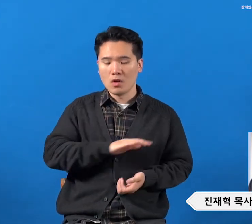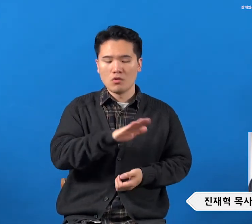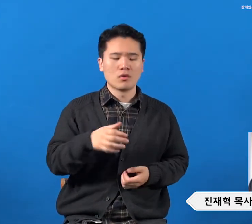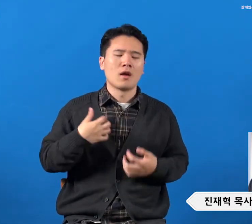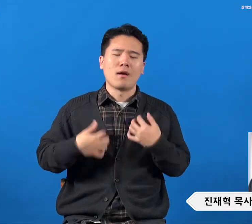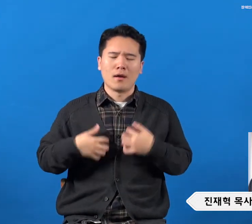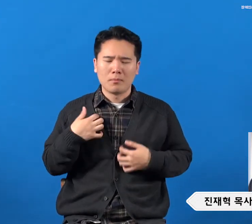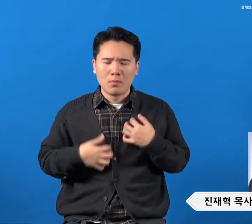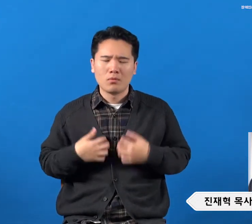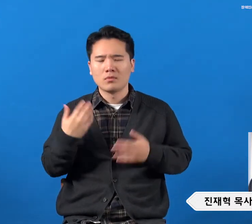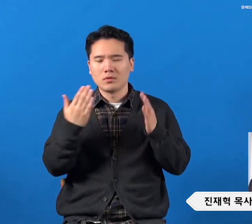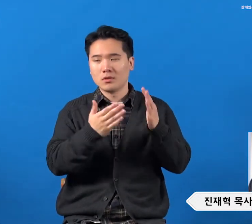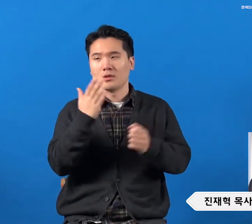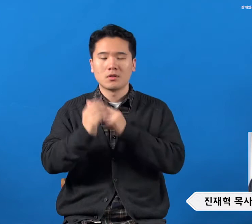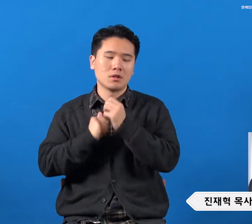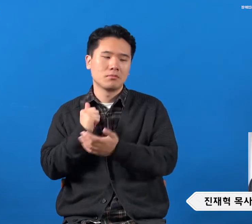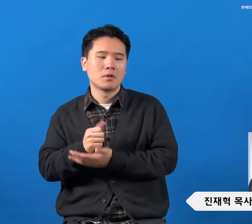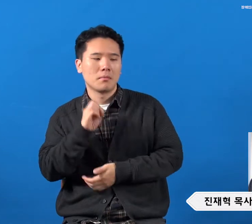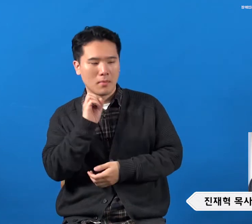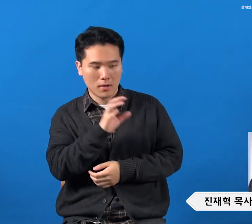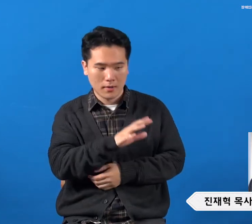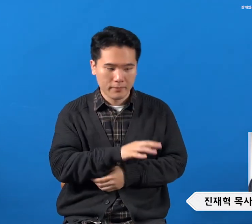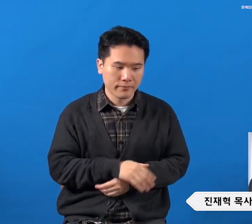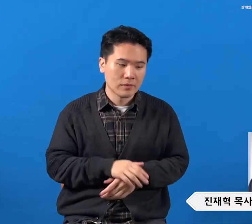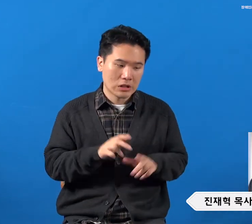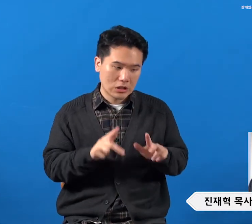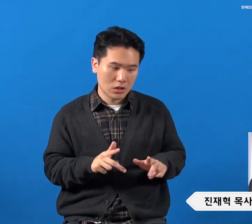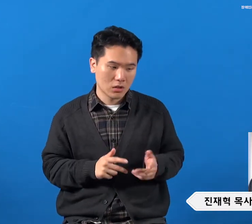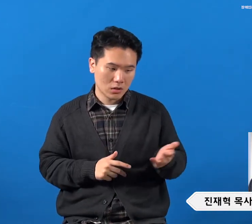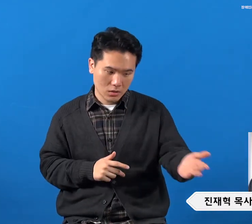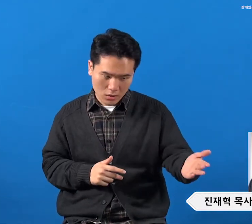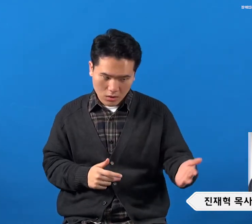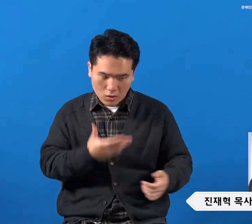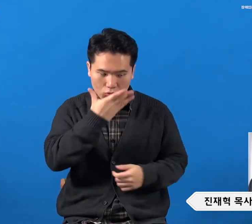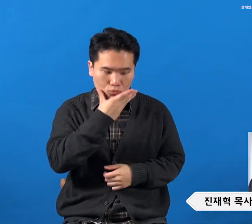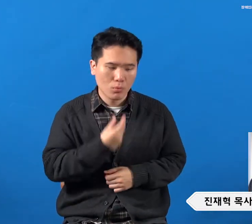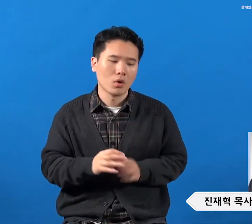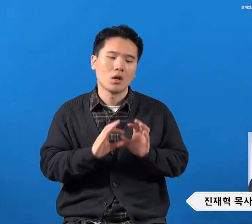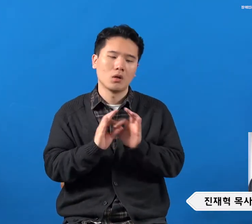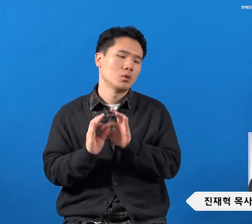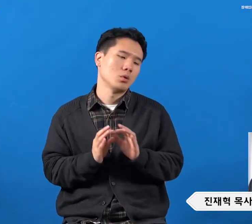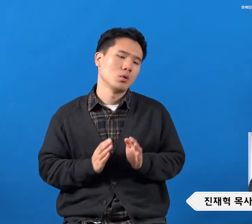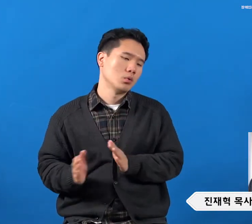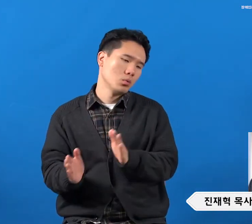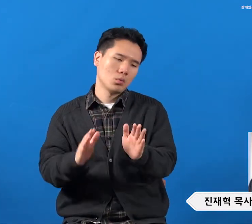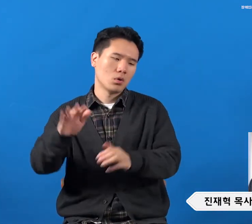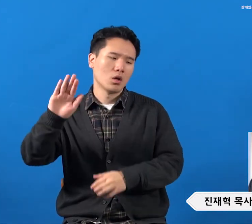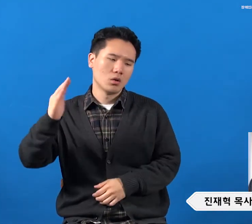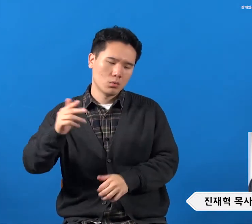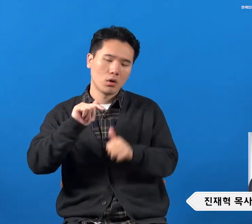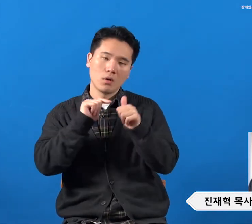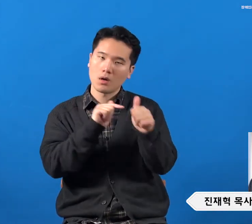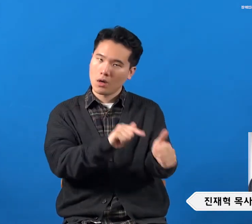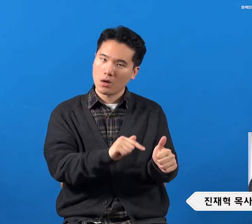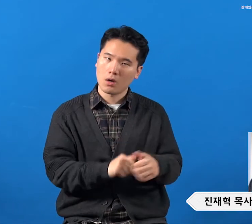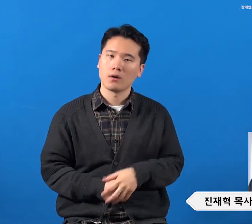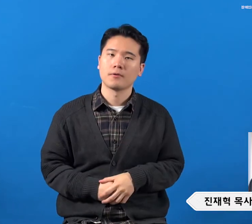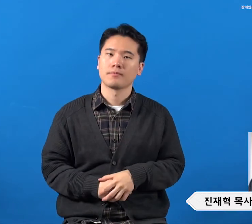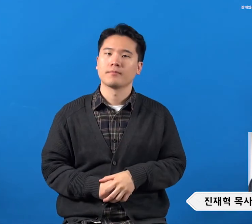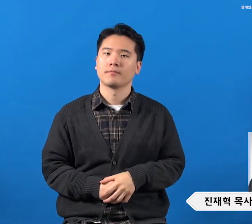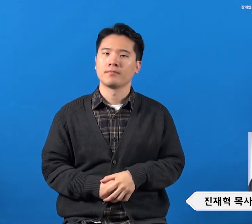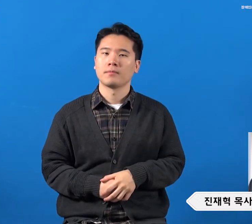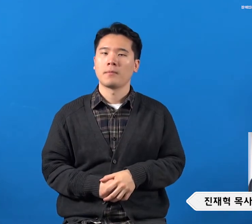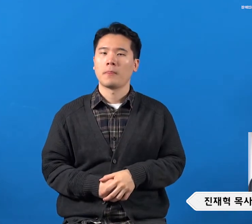향해서 하나님 말씀하십니다. 이제는 축복의 통로가 되어야 할지라.